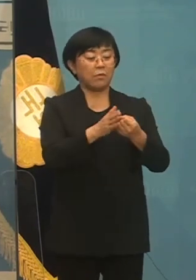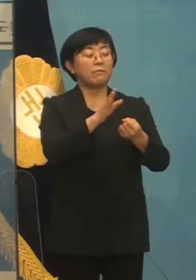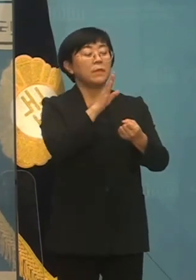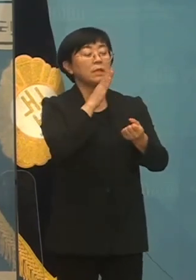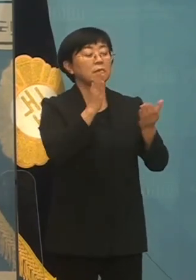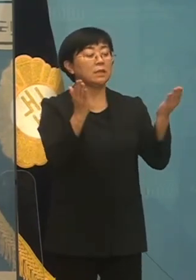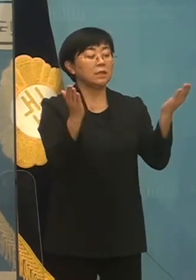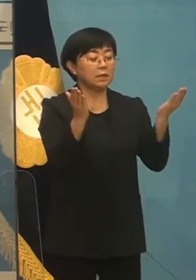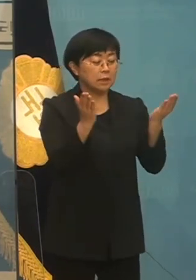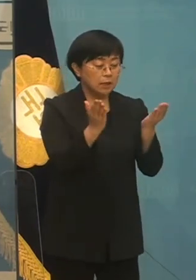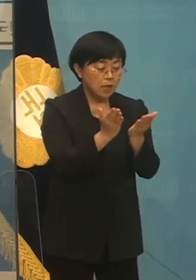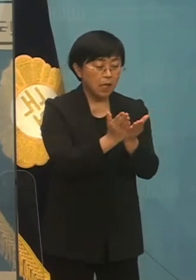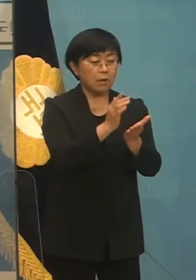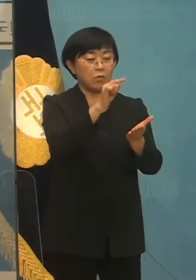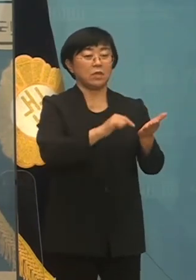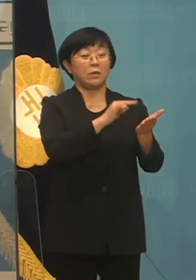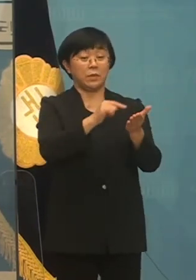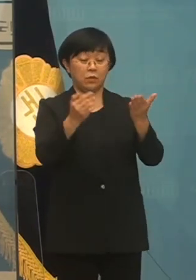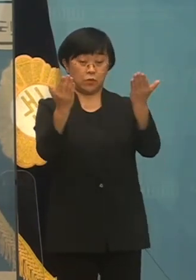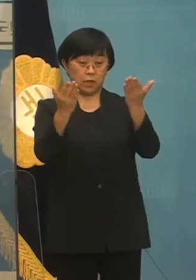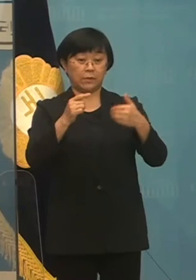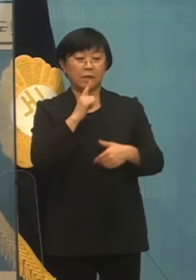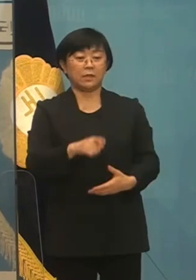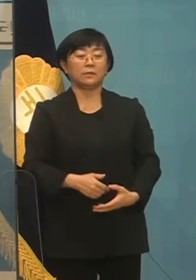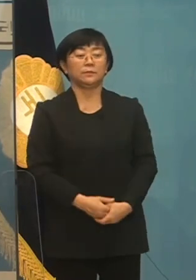보상을 지급해야 한다는 거 명시되어 있습니다.